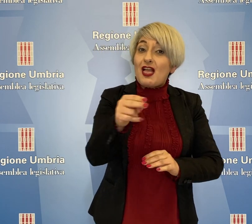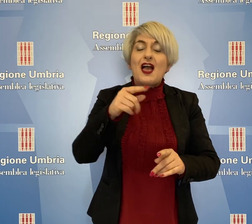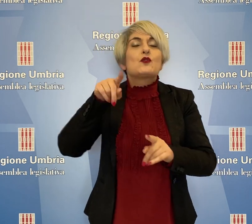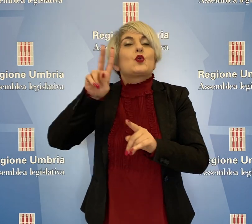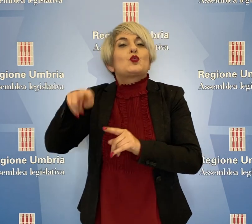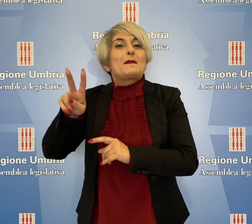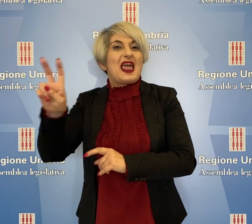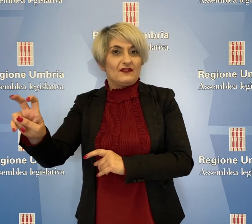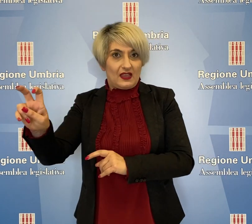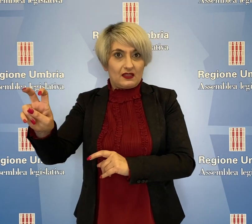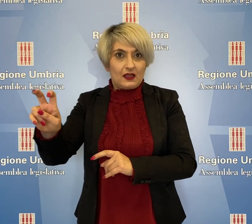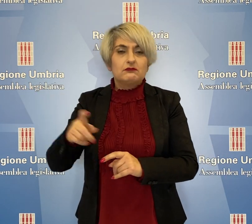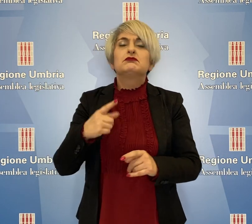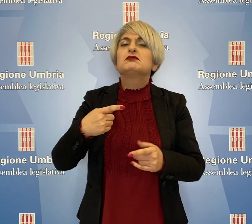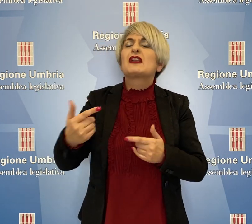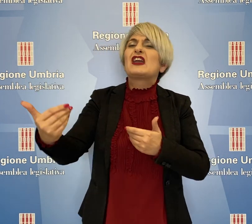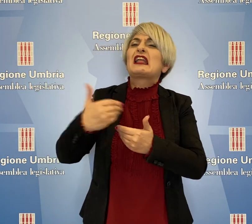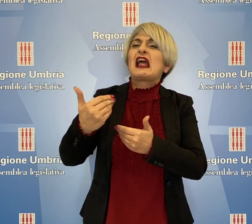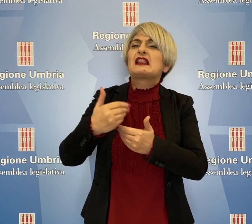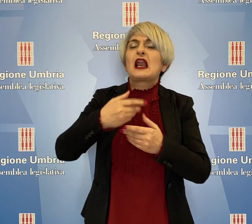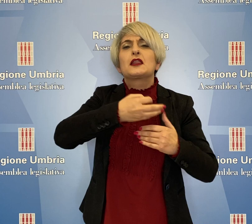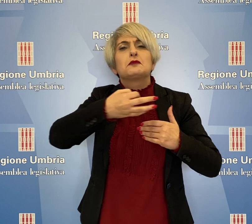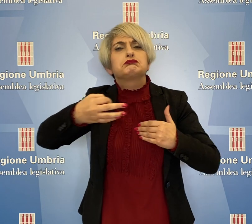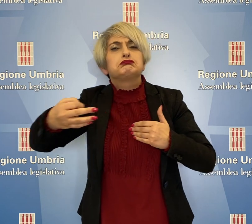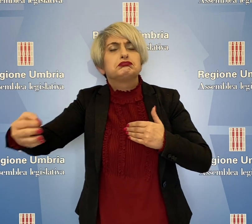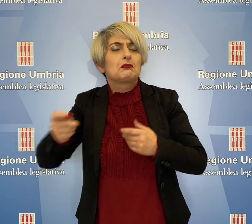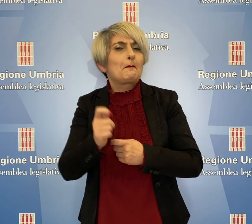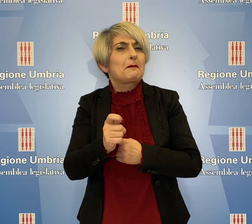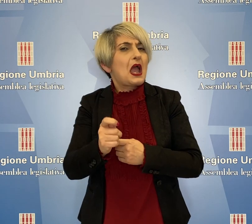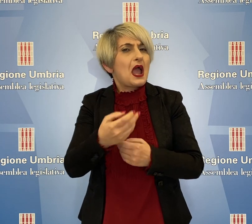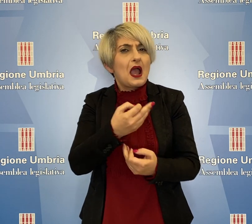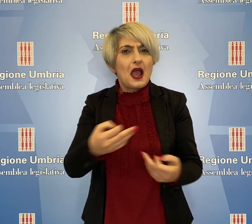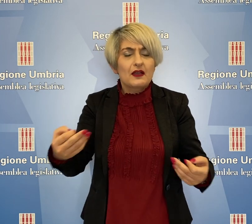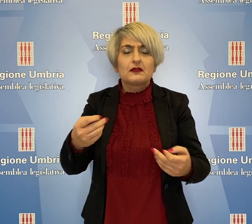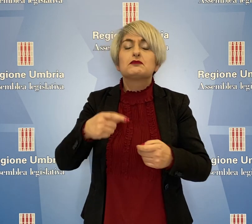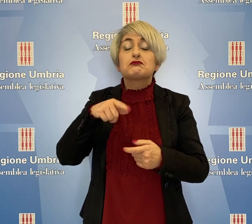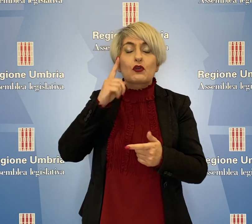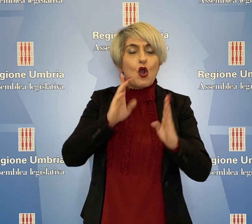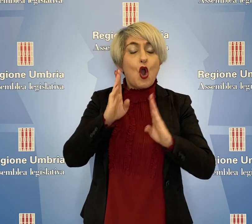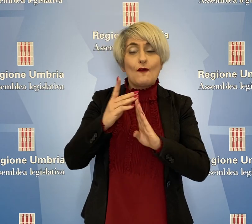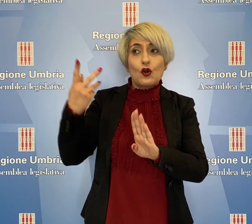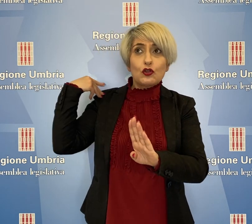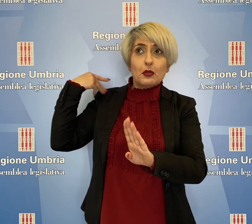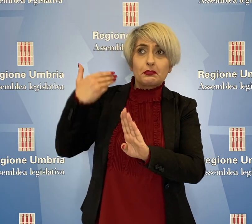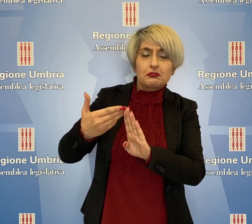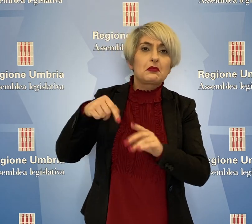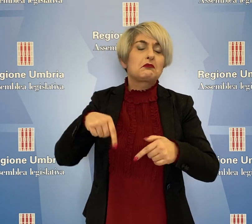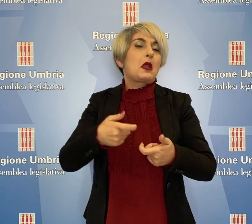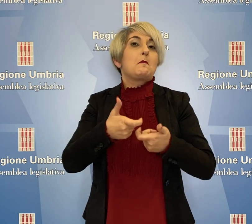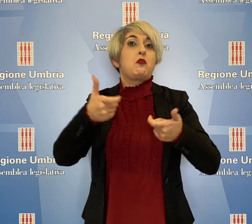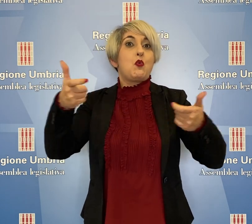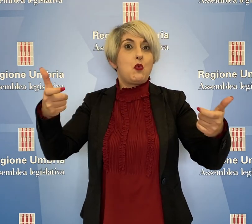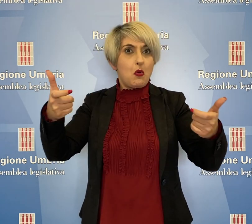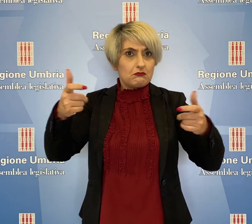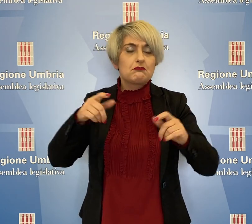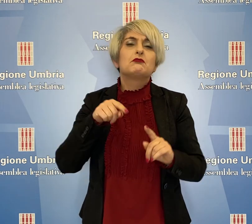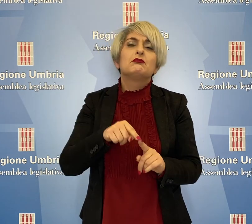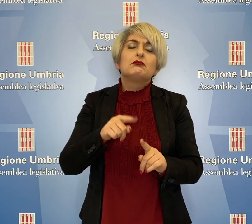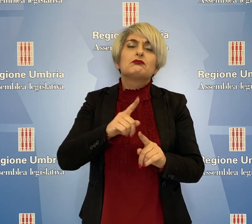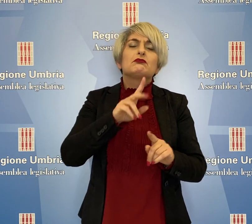spontanei registrati negli ultimi due anni ha mostrato un incremento rispetto agli anni precedenti passando dagli 86 milioni